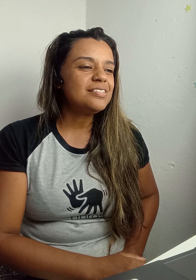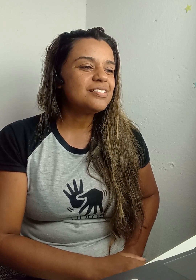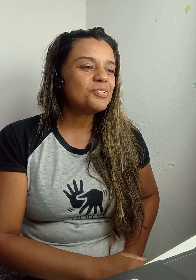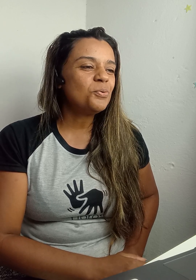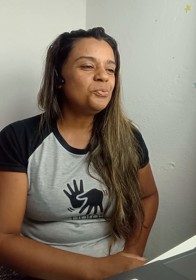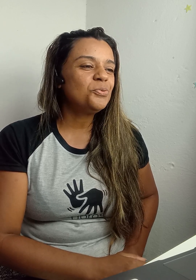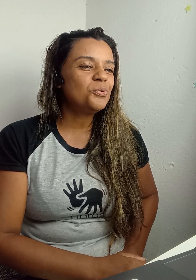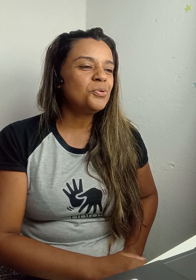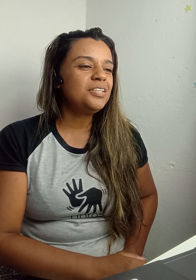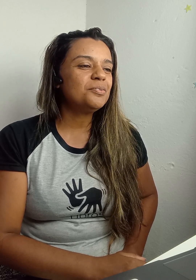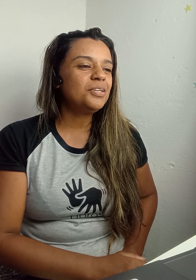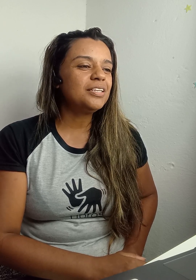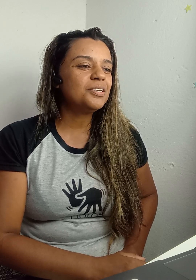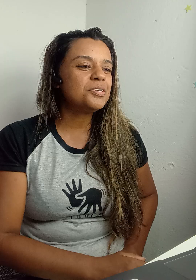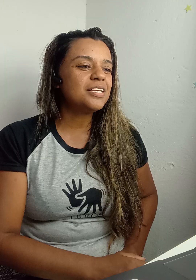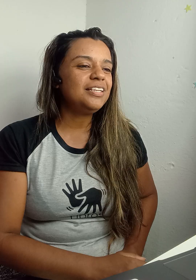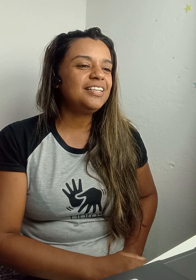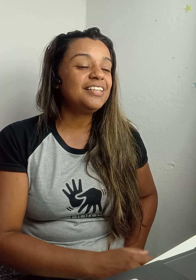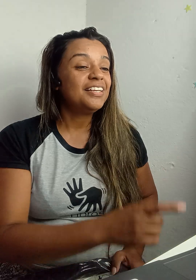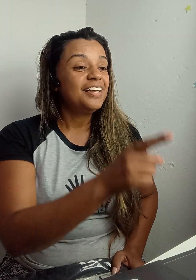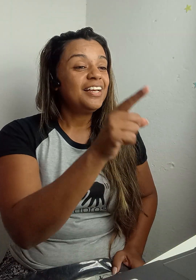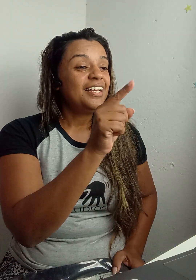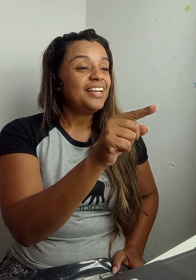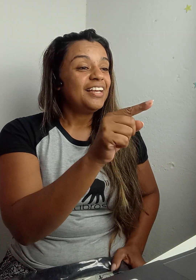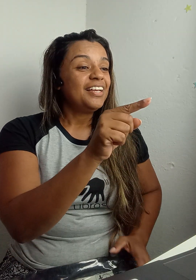Ariquemes, Rondônia, olha que coisa linda.